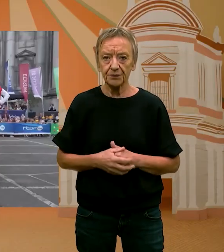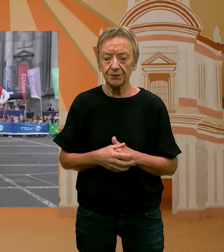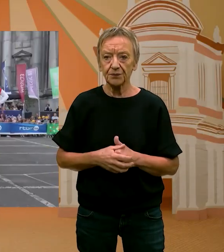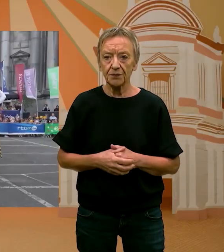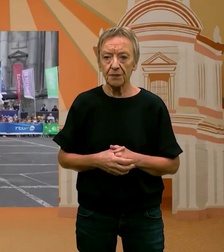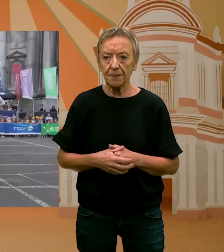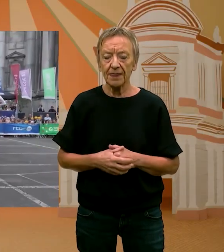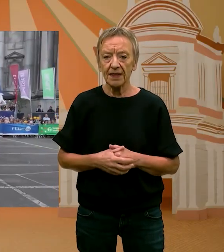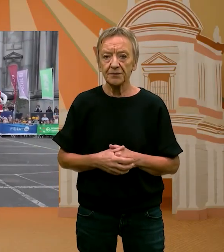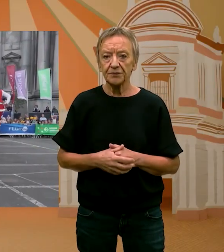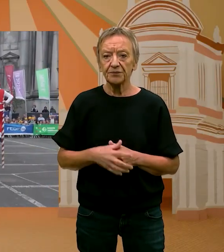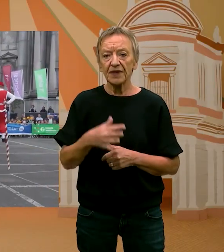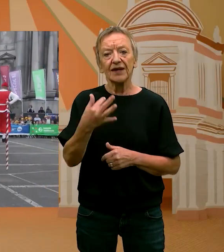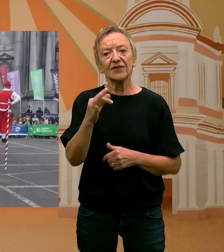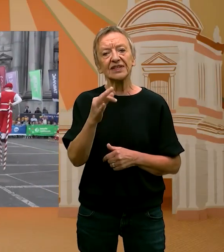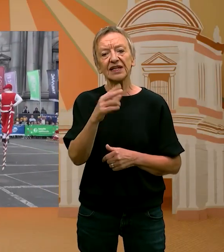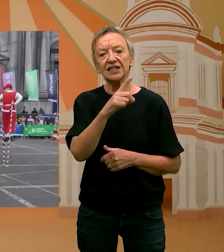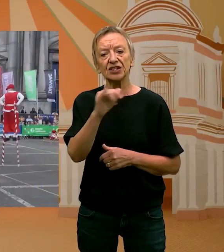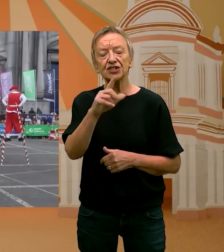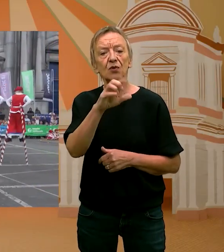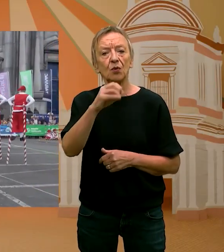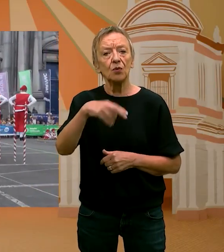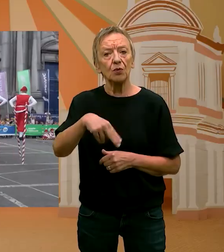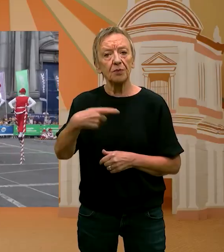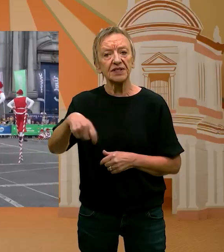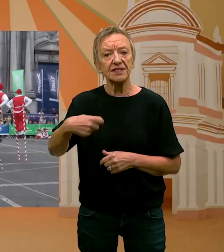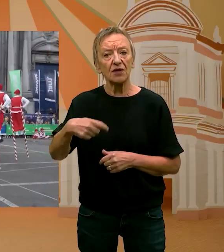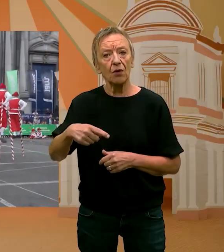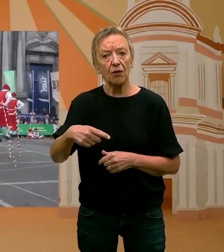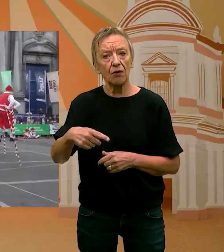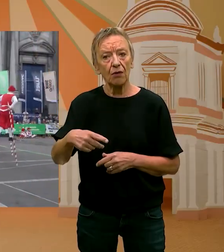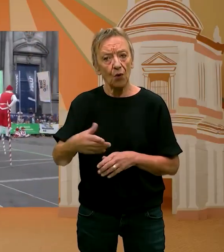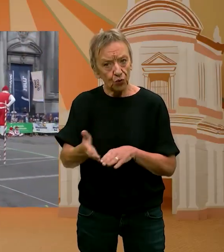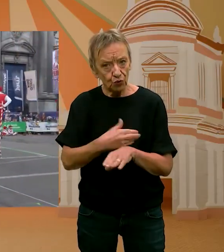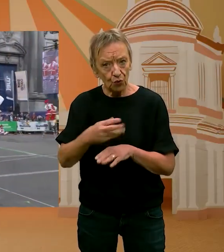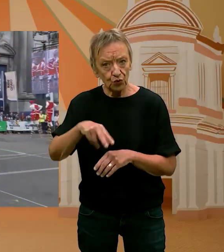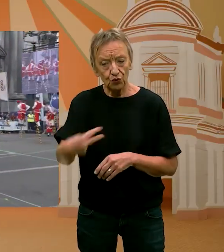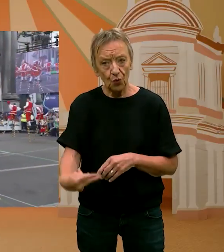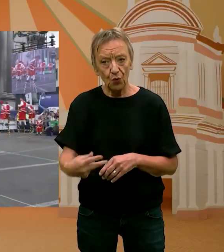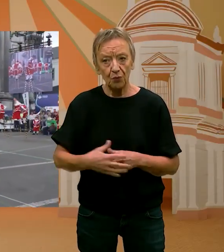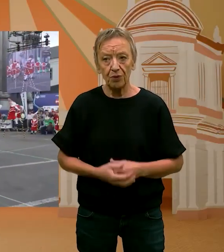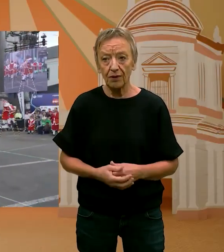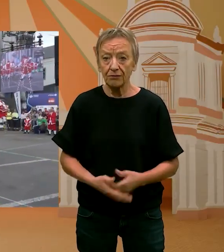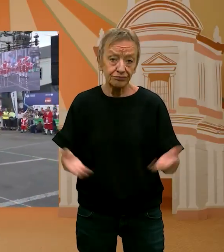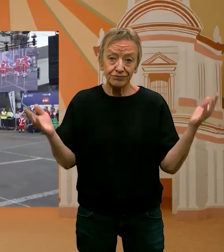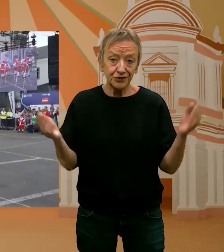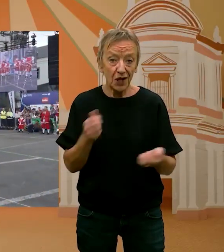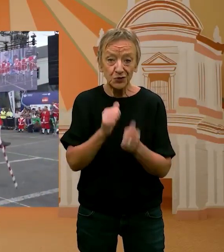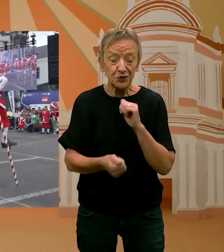le président. Frédéric, voilà, chute très tôt quand même là. Ben voilà, c'est la loi du sport. On ne sait pas comment ça va. Quand